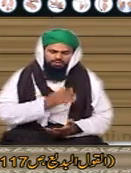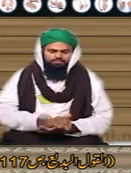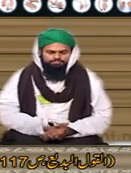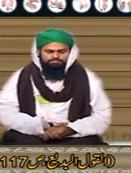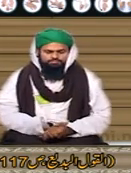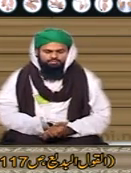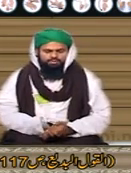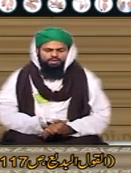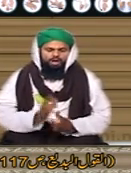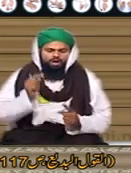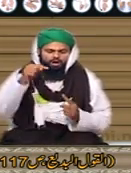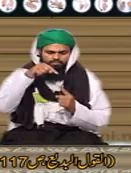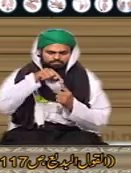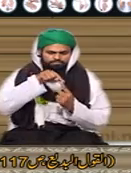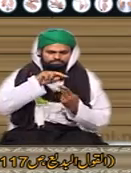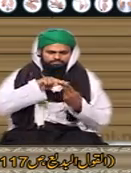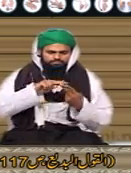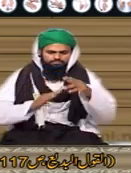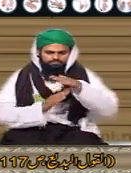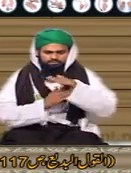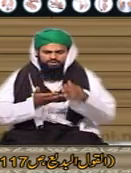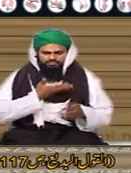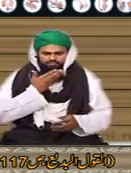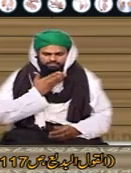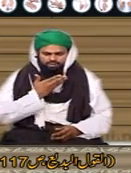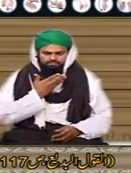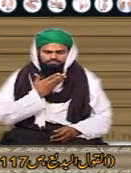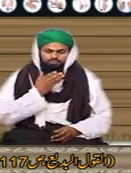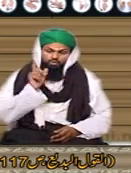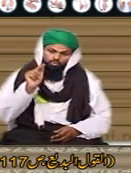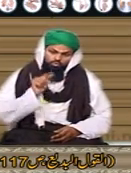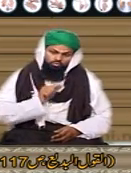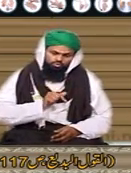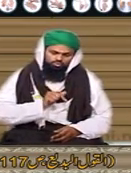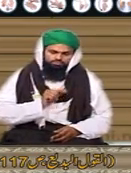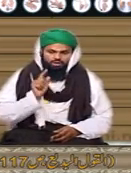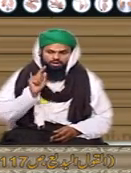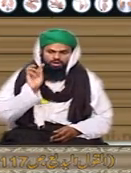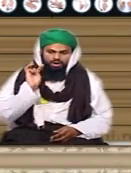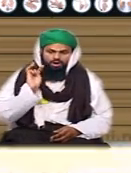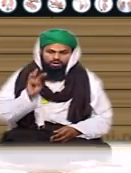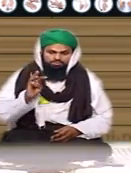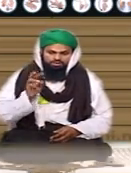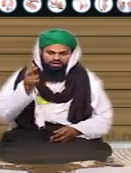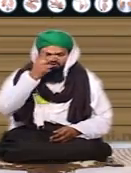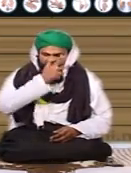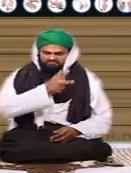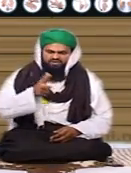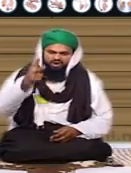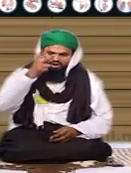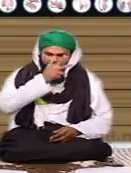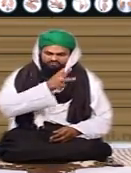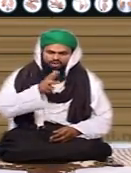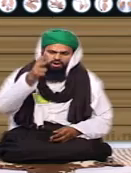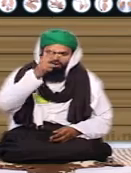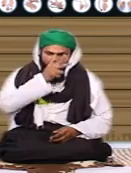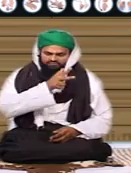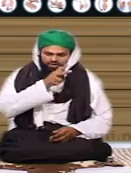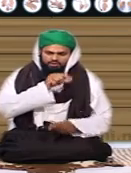ابن حامد نے فرمایا کہ روزانہ رات کو 1000 رکعت نماز پڑھا کرو، ہر رکعت میں